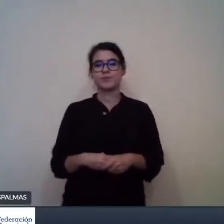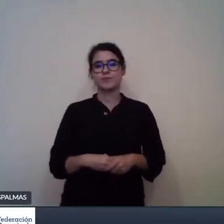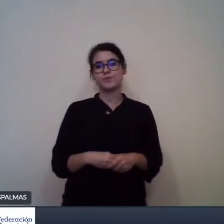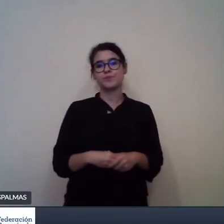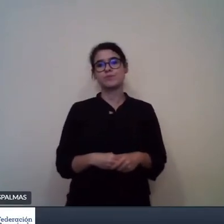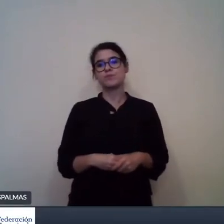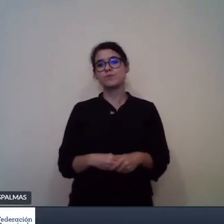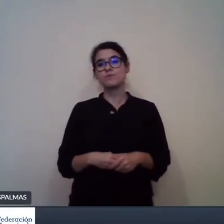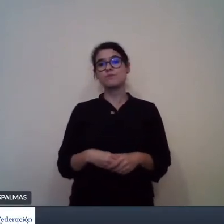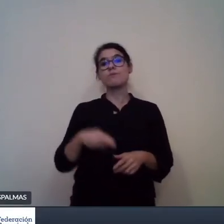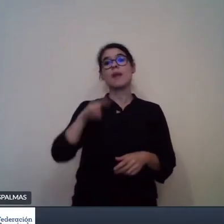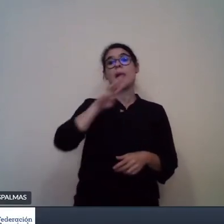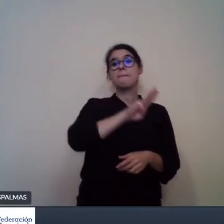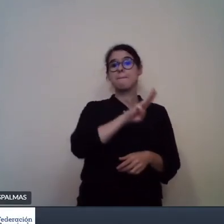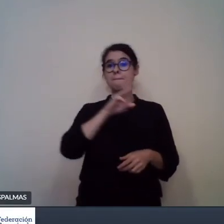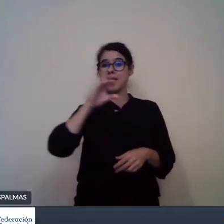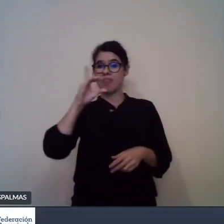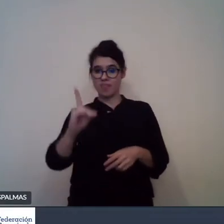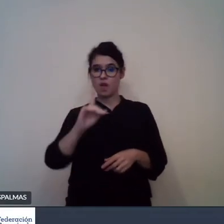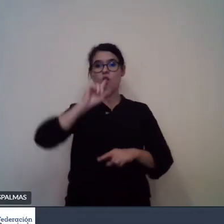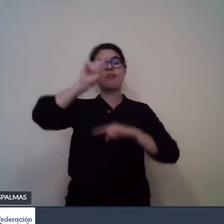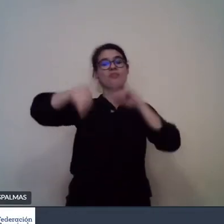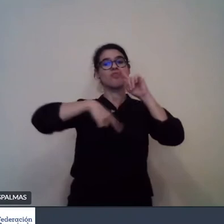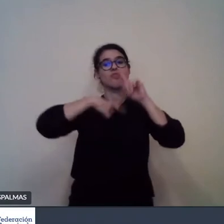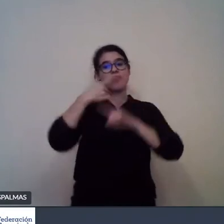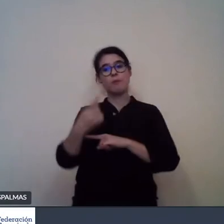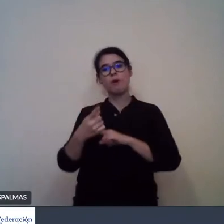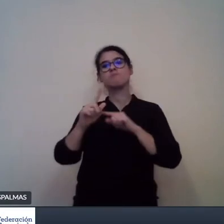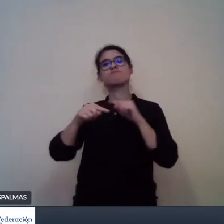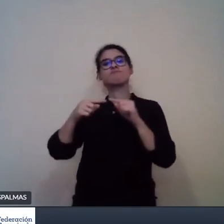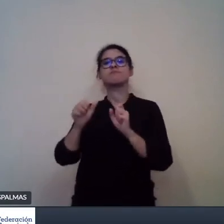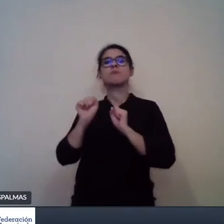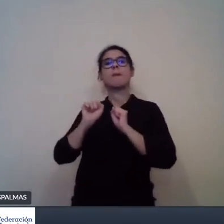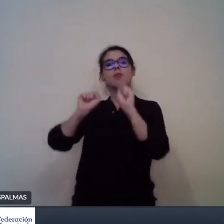Pin down para luego bloqueo directo, intentar liberar al grande,